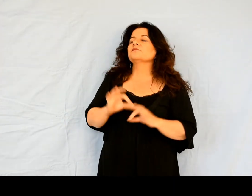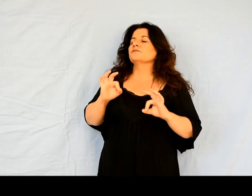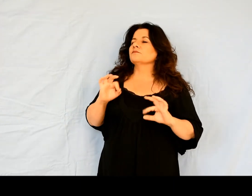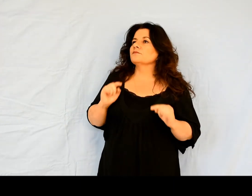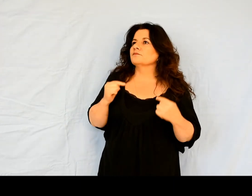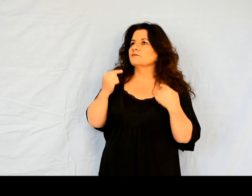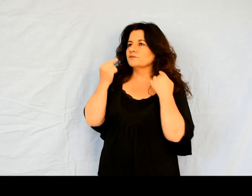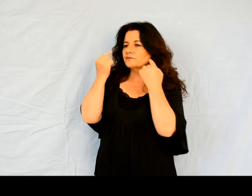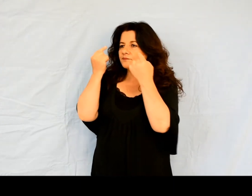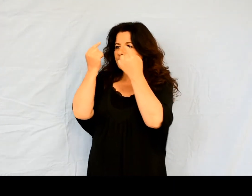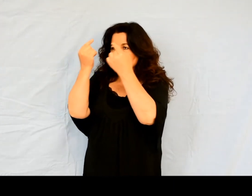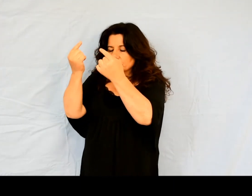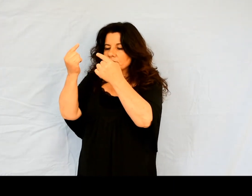auprès de Moïse.